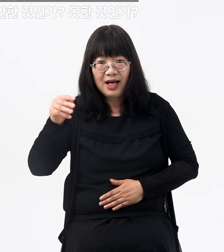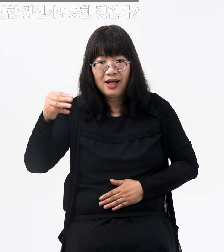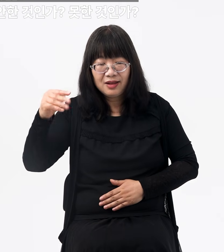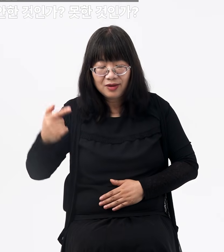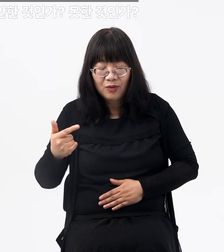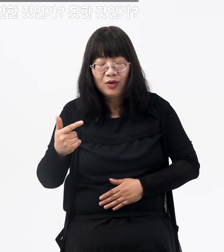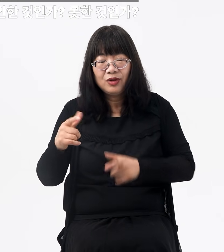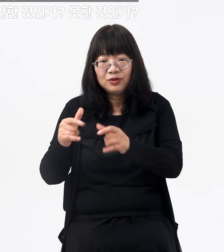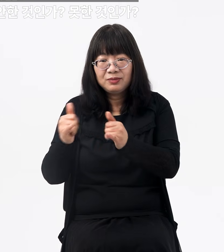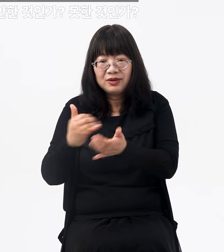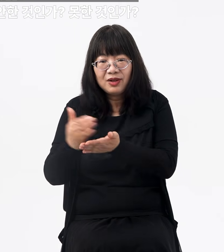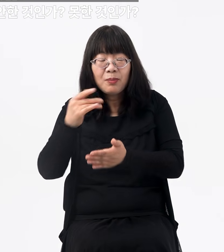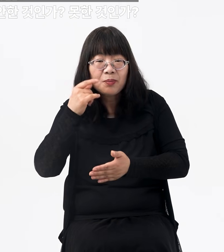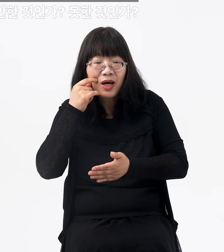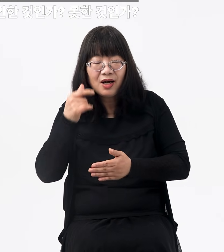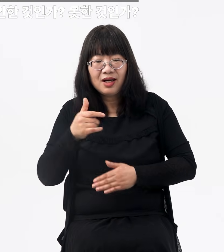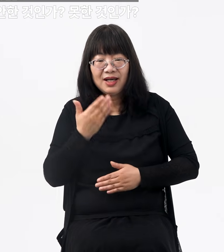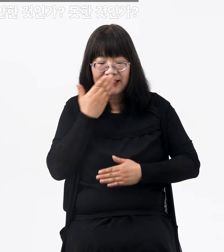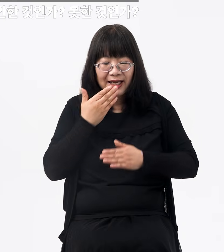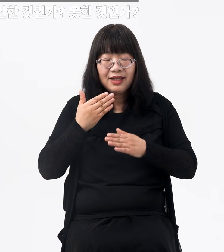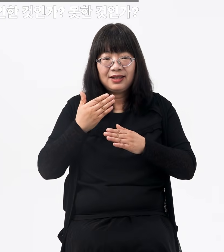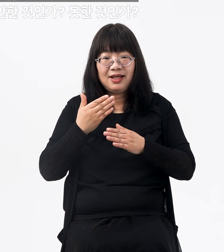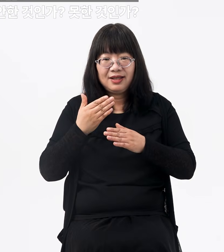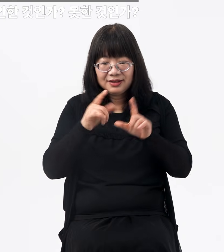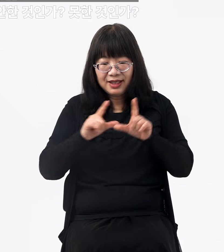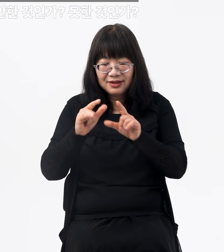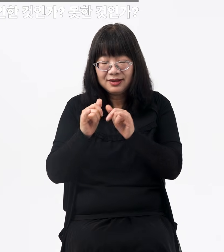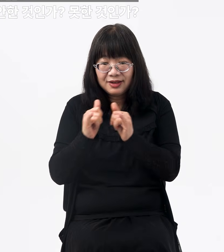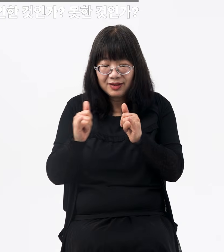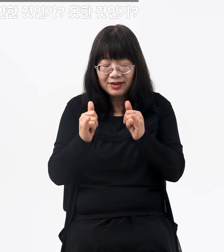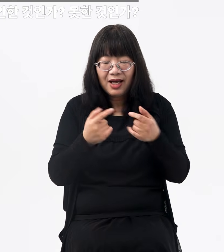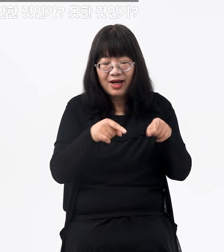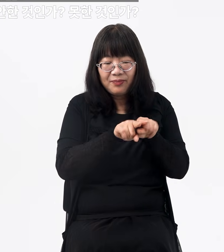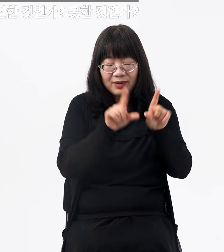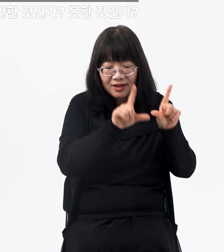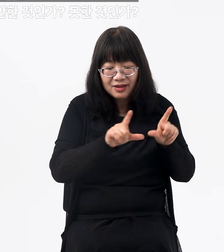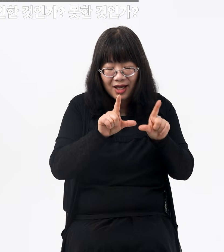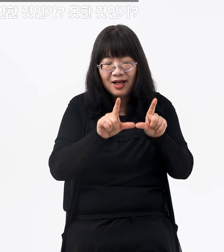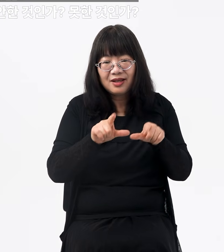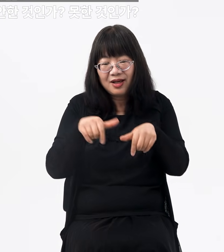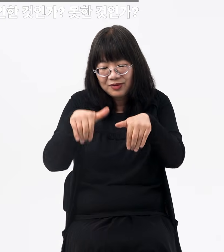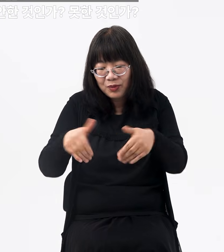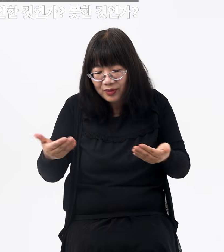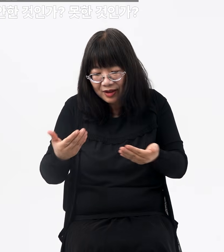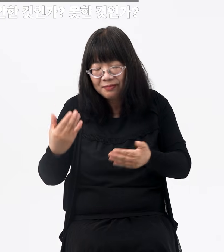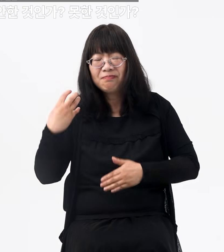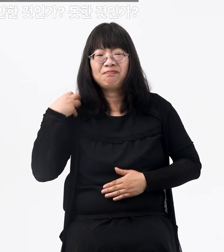쫓아내지 못하였으므로 가나안 족속이 그들 중에 거주하면서 노역을 하였더라.